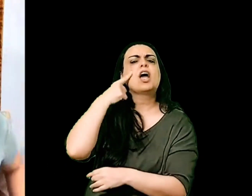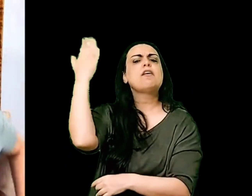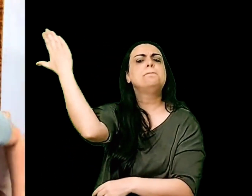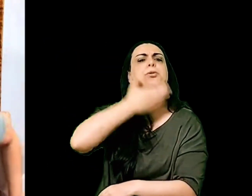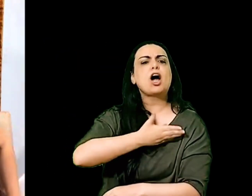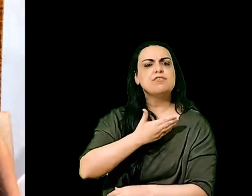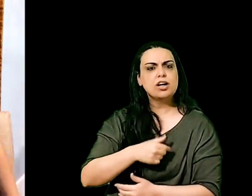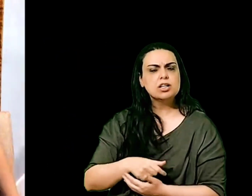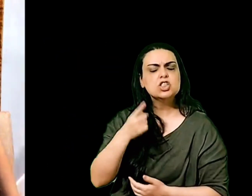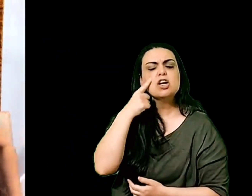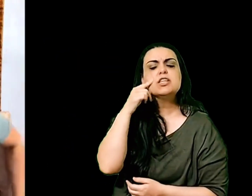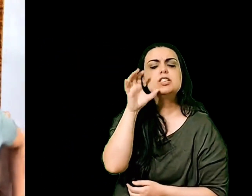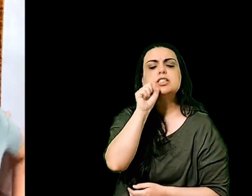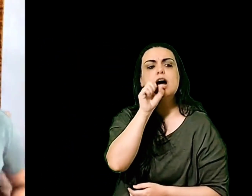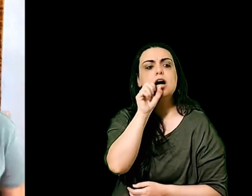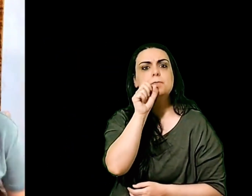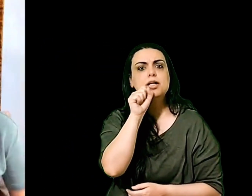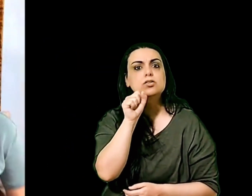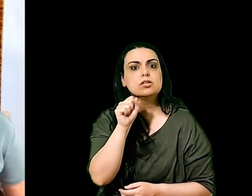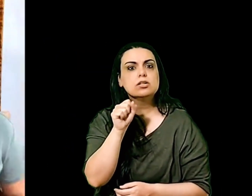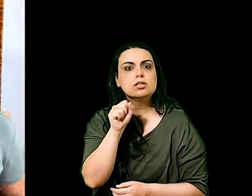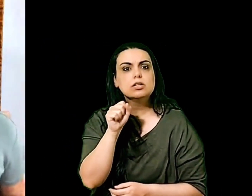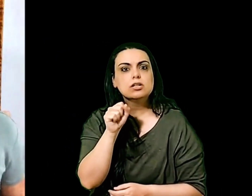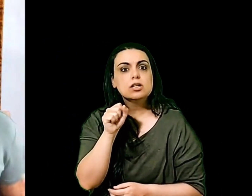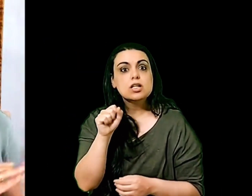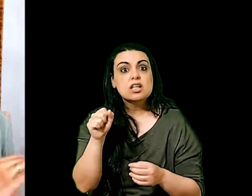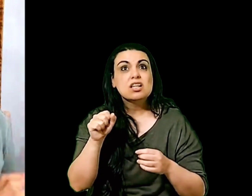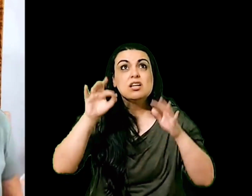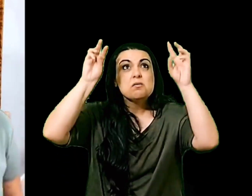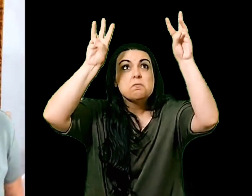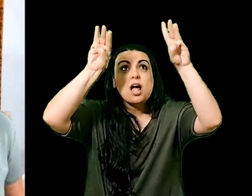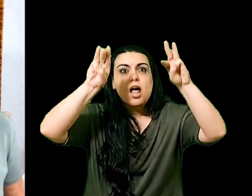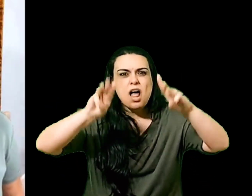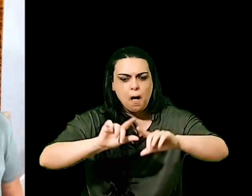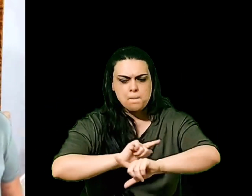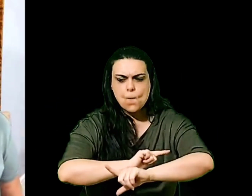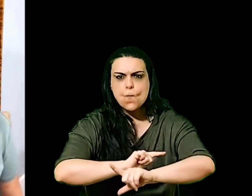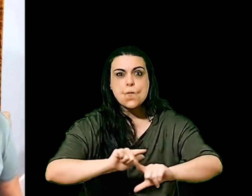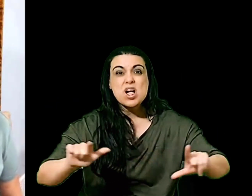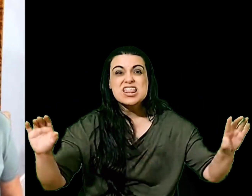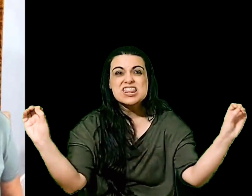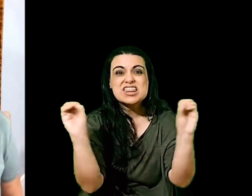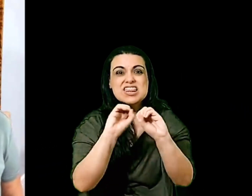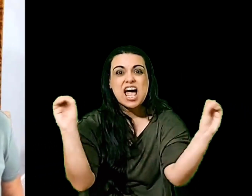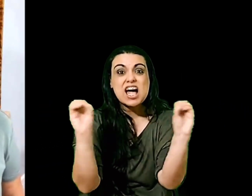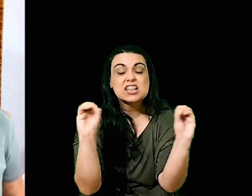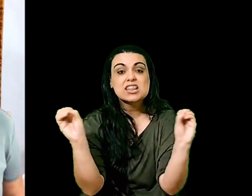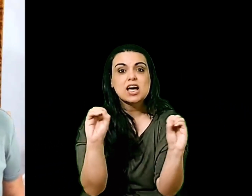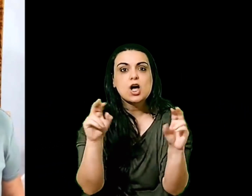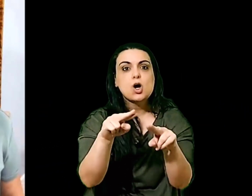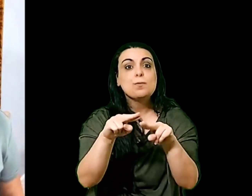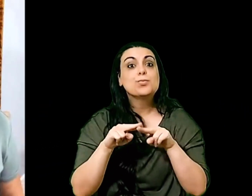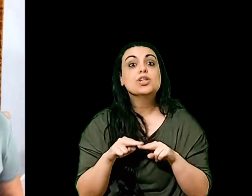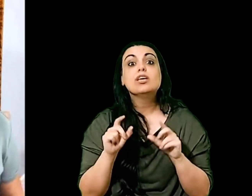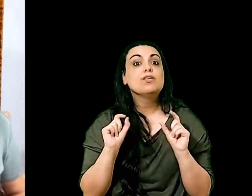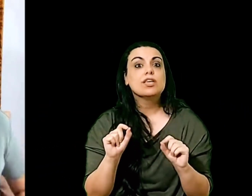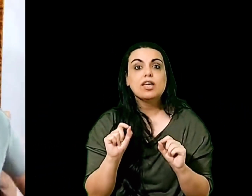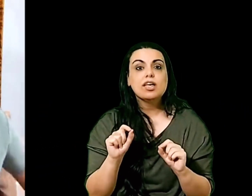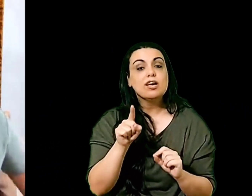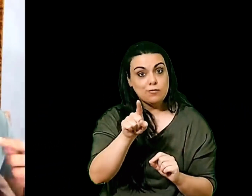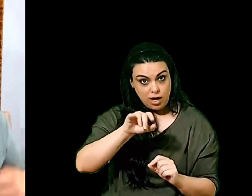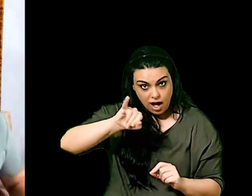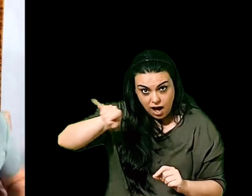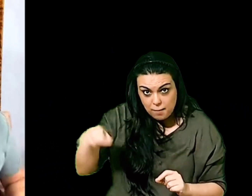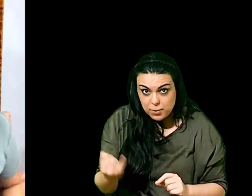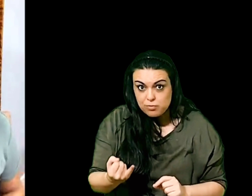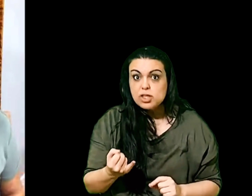ver se o maná não veio hoje mesmo, porque era Shabá, Sábado Santo. Não tinha maná sobre a terra, porque agora